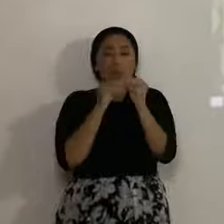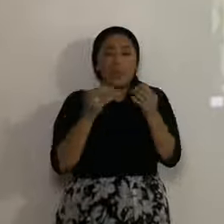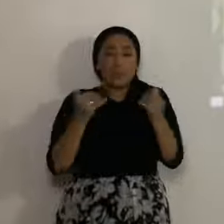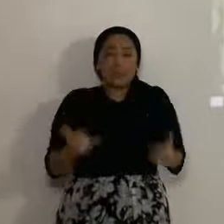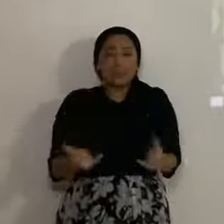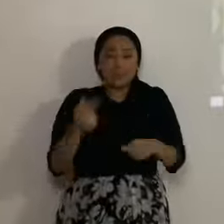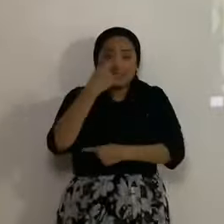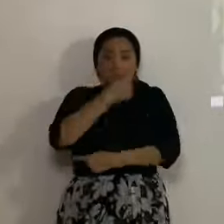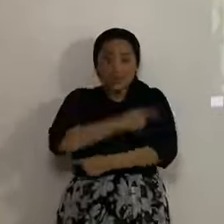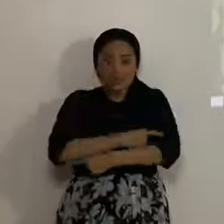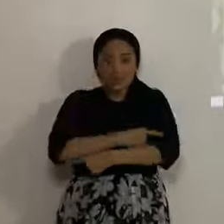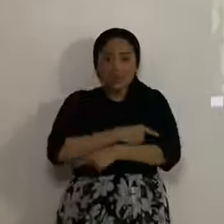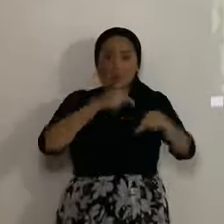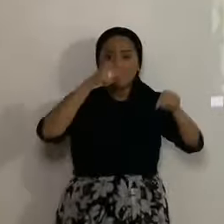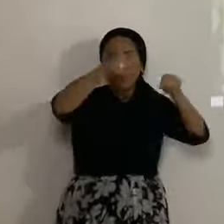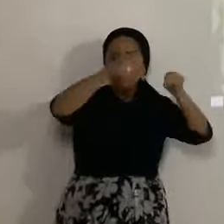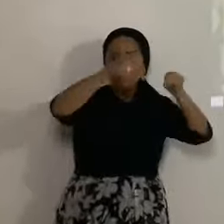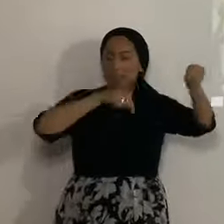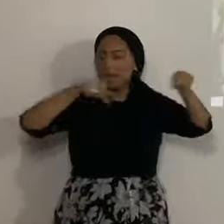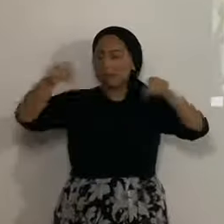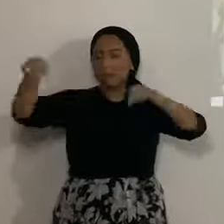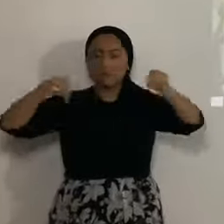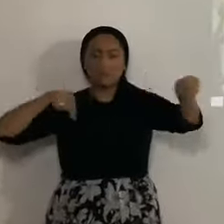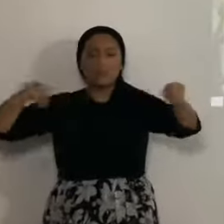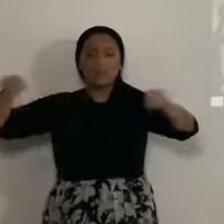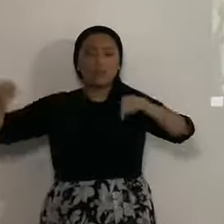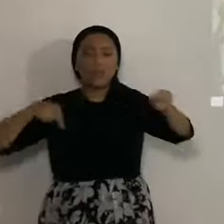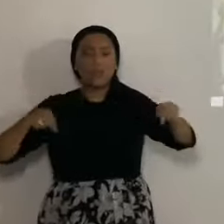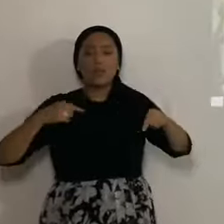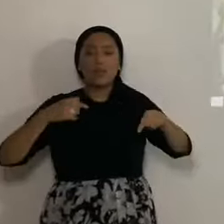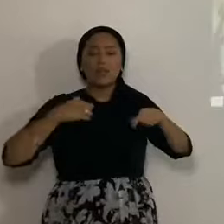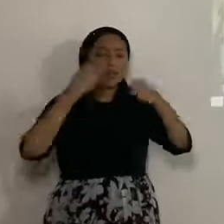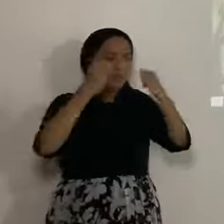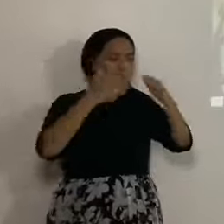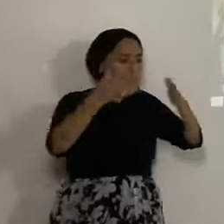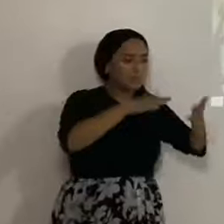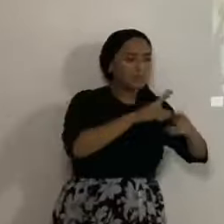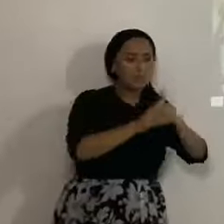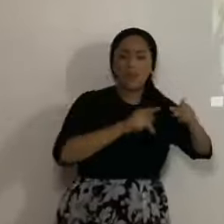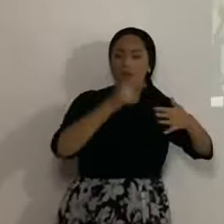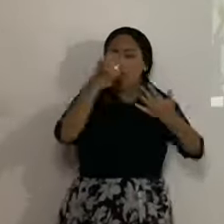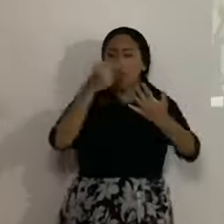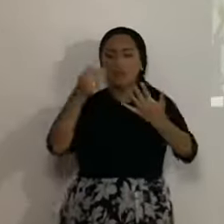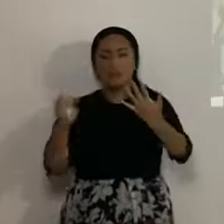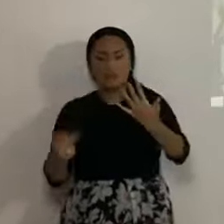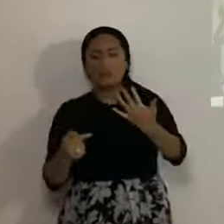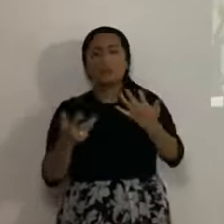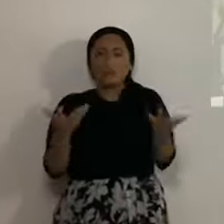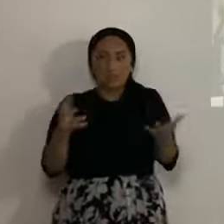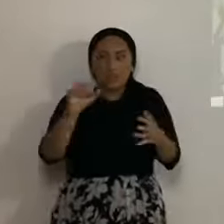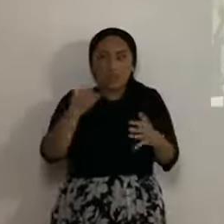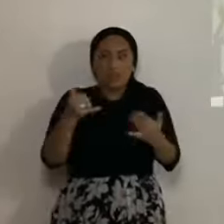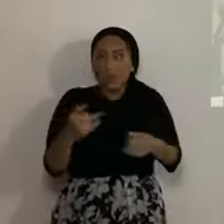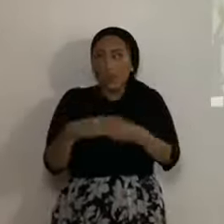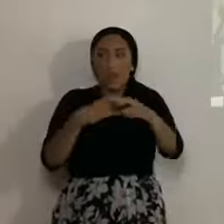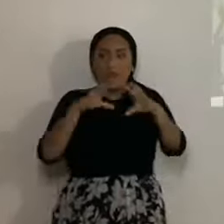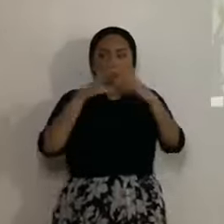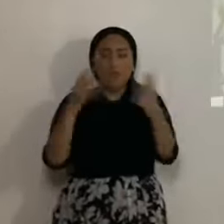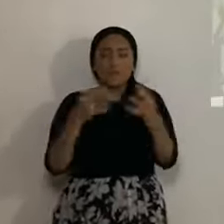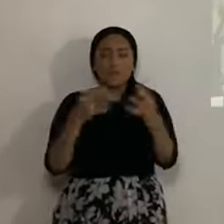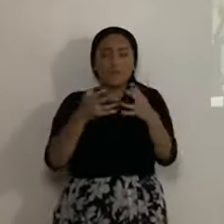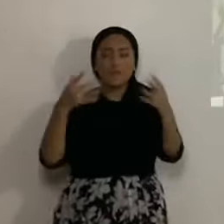días, por aquí y por allá, por acá y por allá, tantos muertos, tanto esto, tanto lo otro, lógico, están sucediendo cosas muy